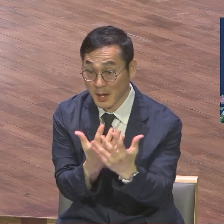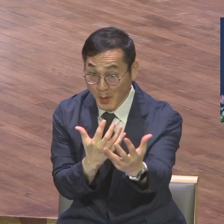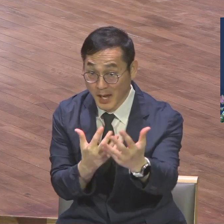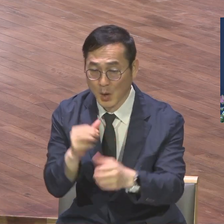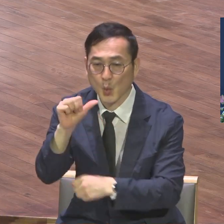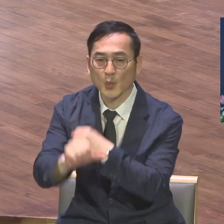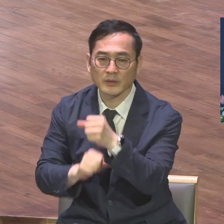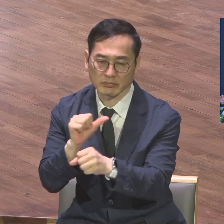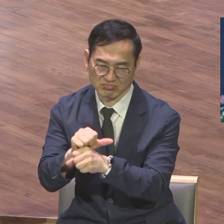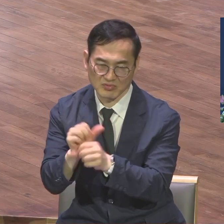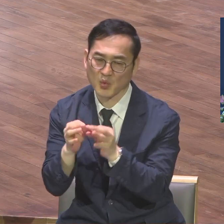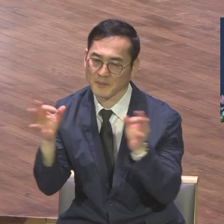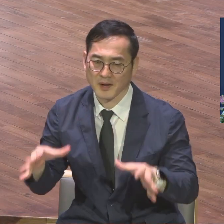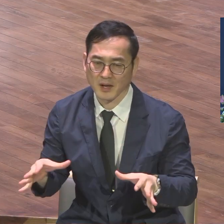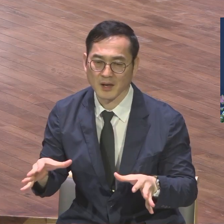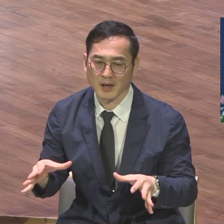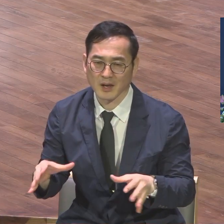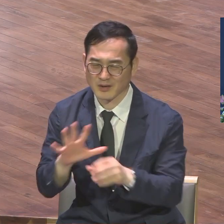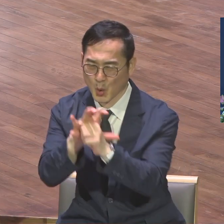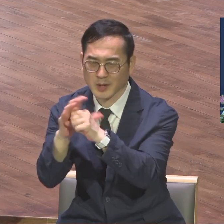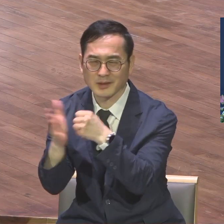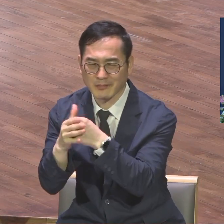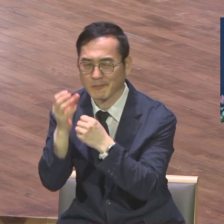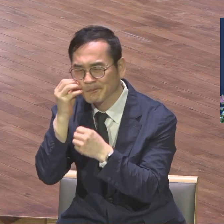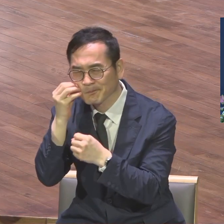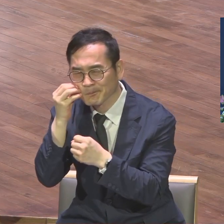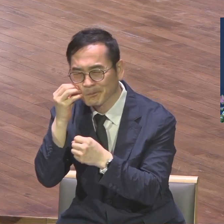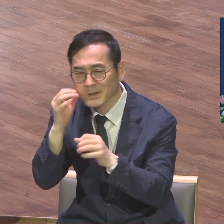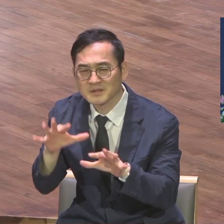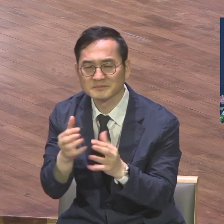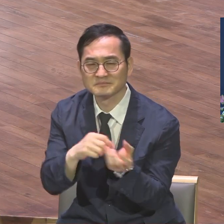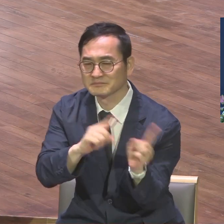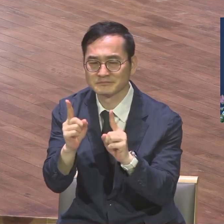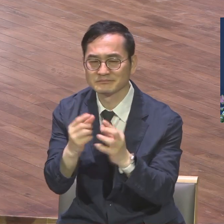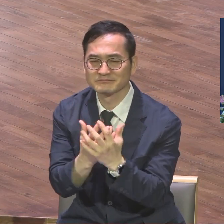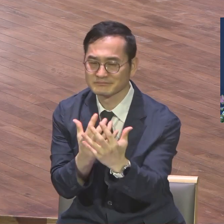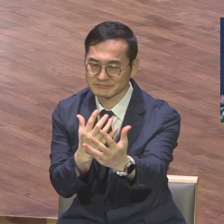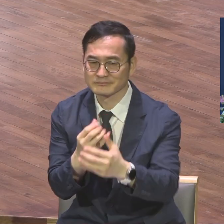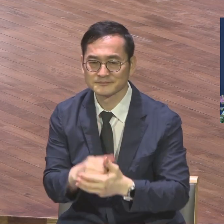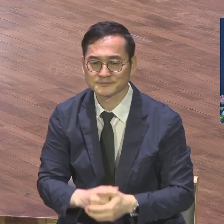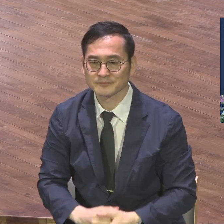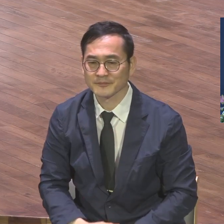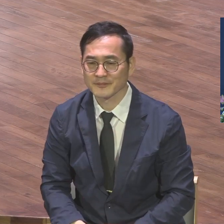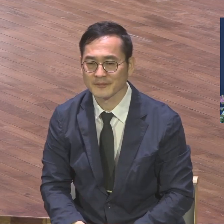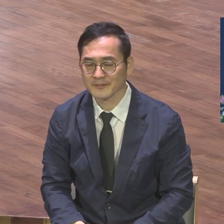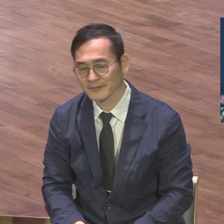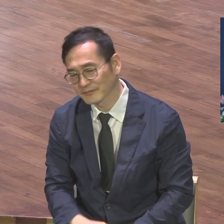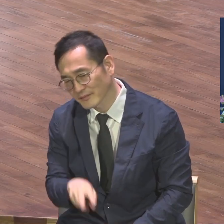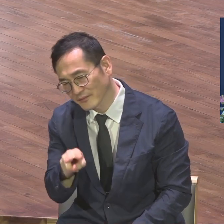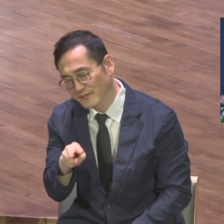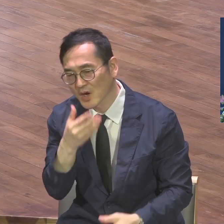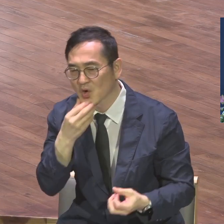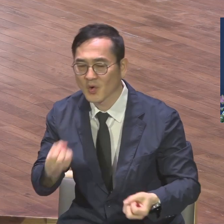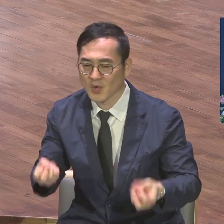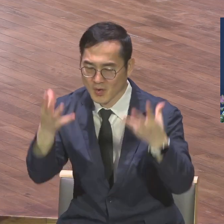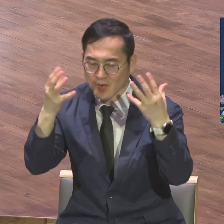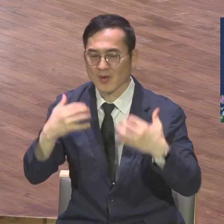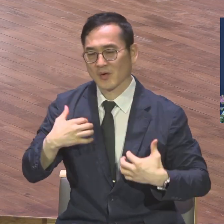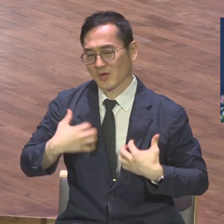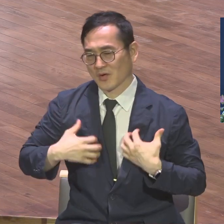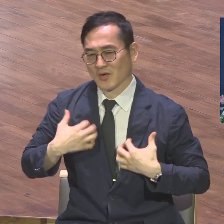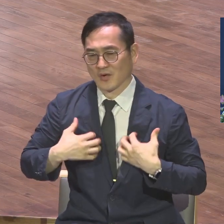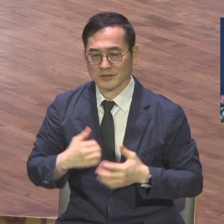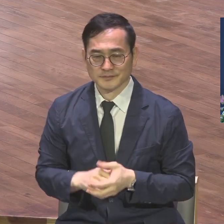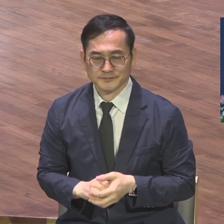WRC가 개최됐는데 최고의 WRC 축제였다. 전에 없었던 그런 축제였어요.